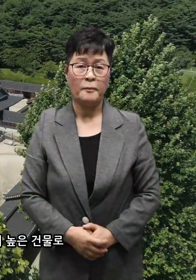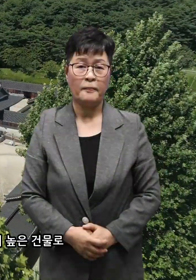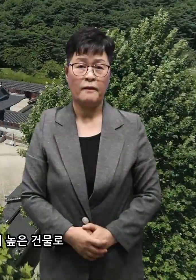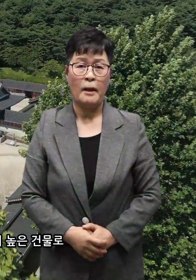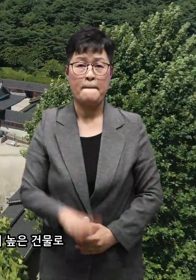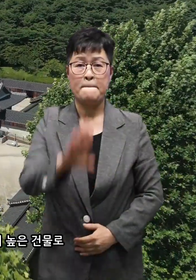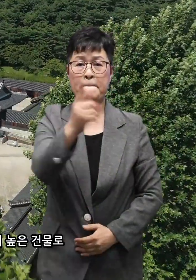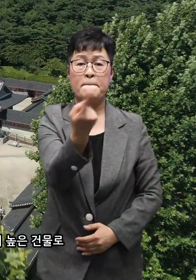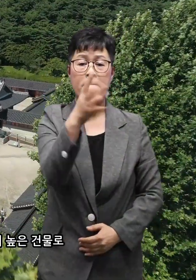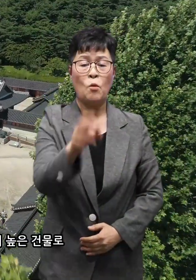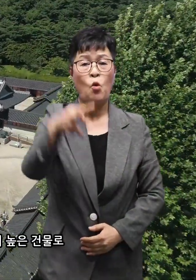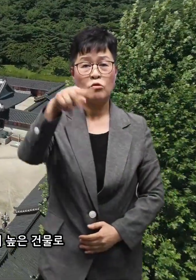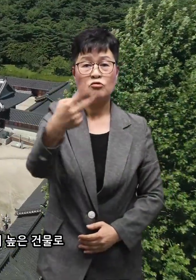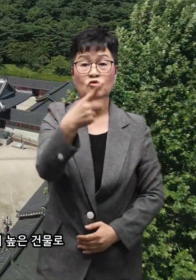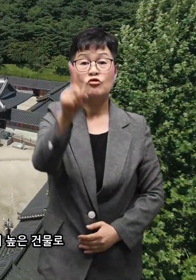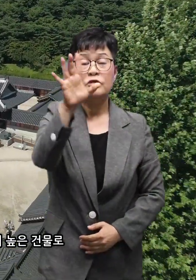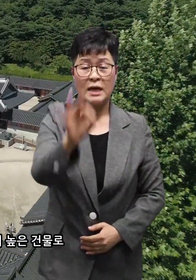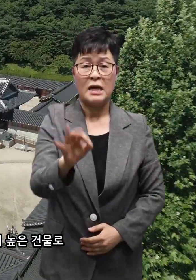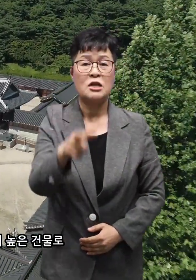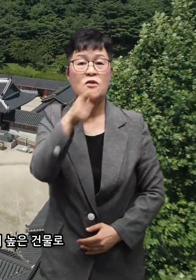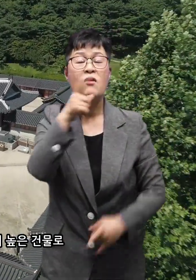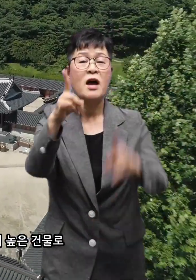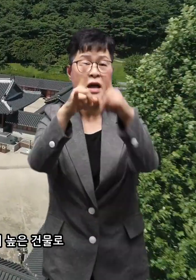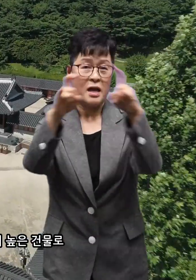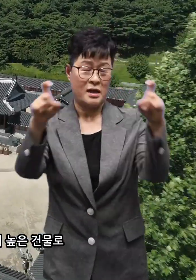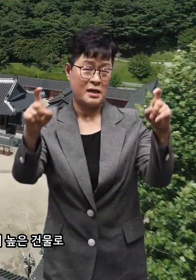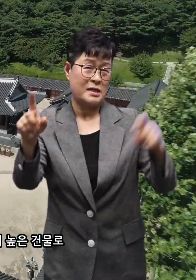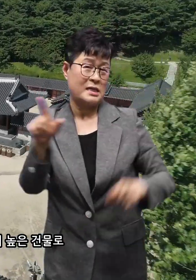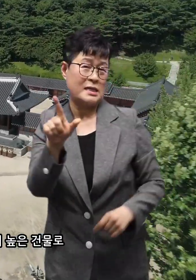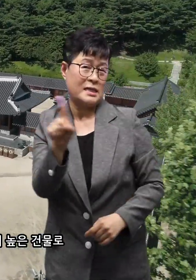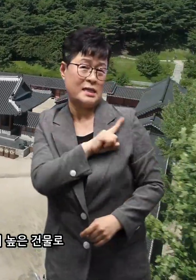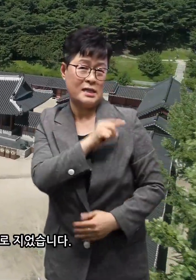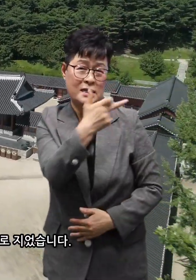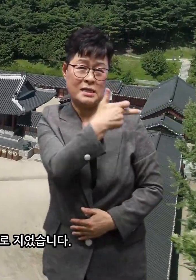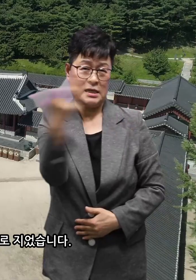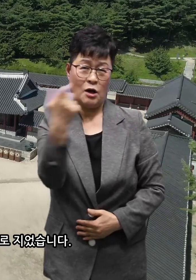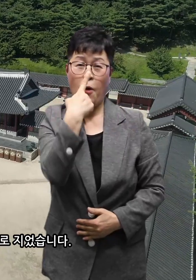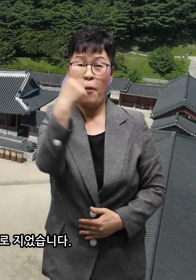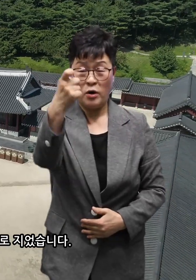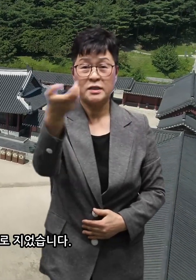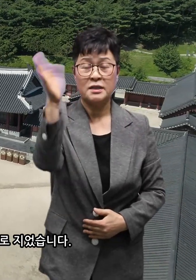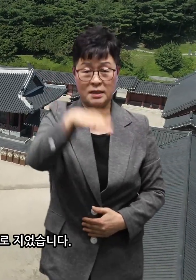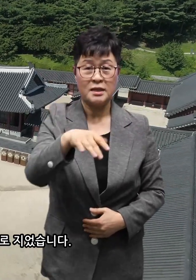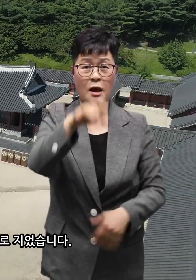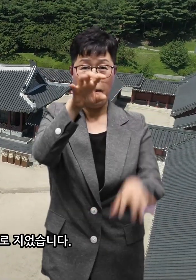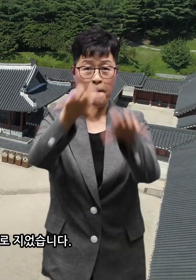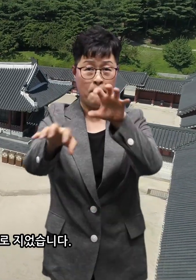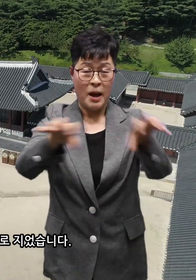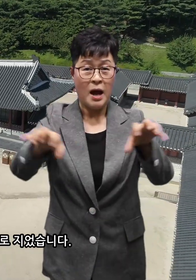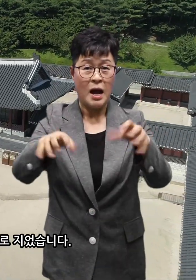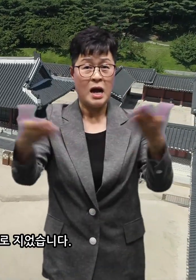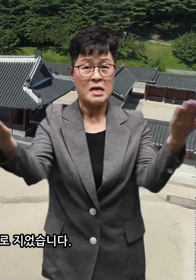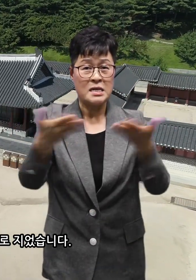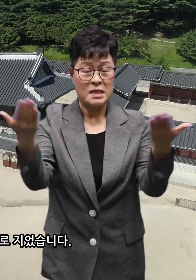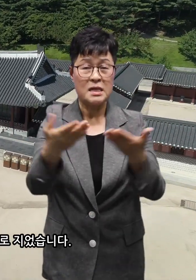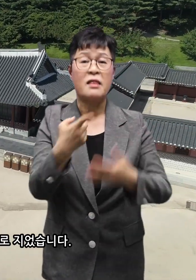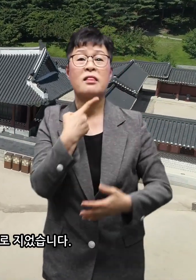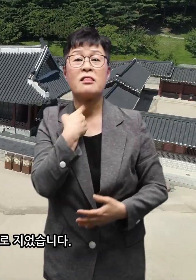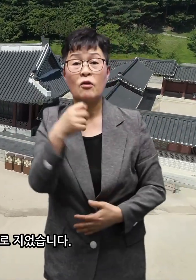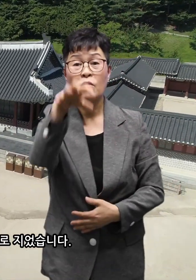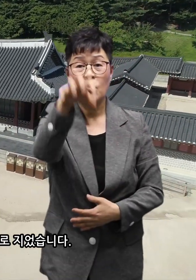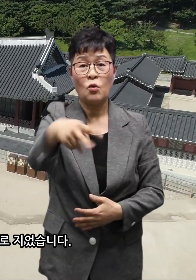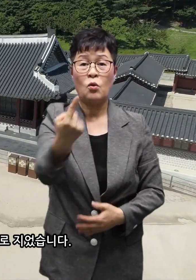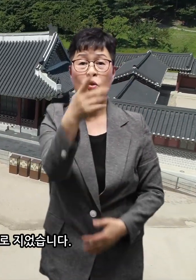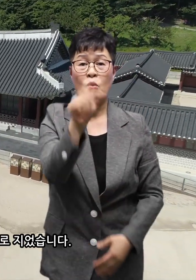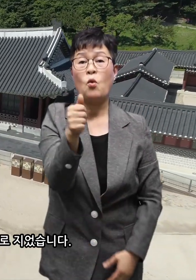봉수당은 화성행궁에서 가장 위상이 높은 건물로 고울수령이 나랏일을 살피는 동헌으로